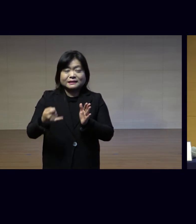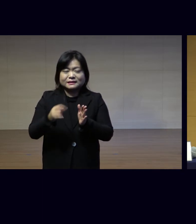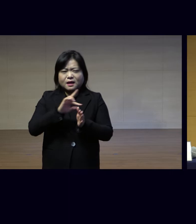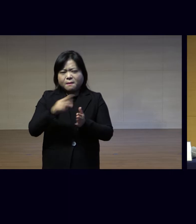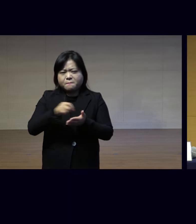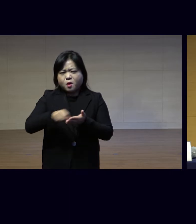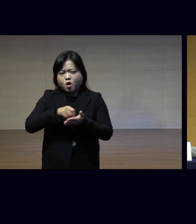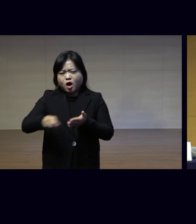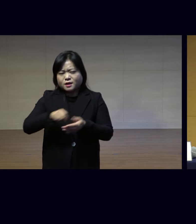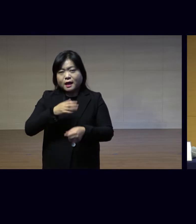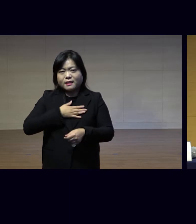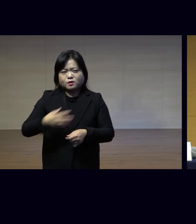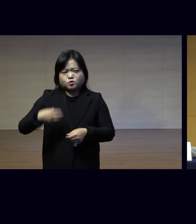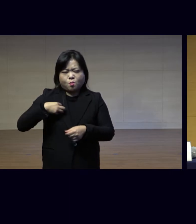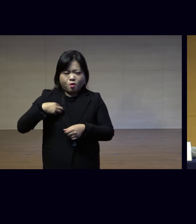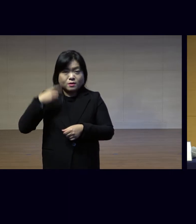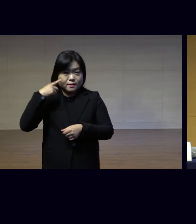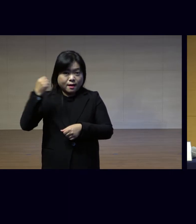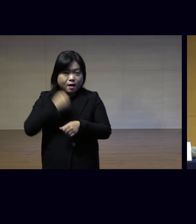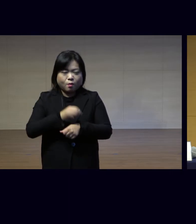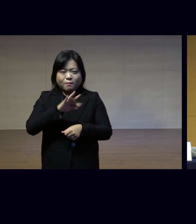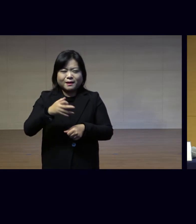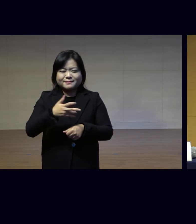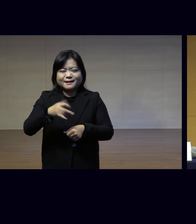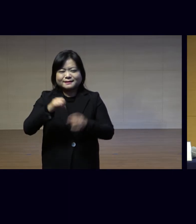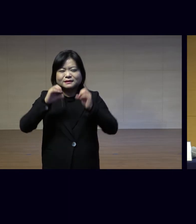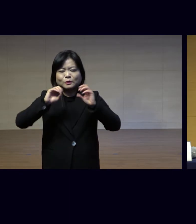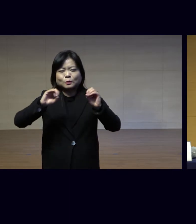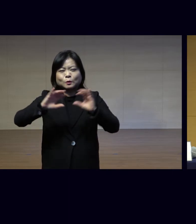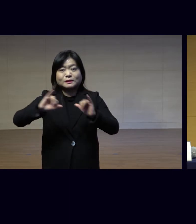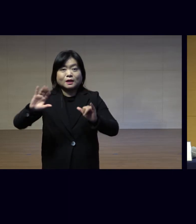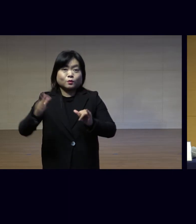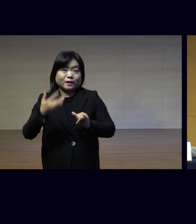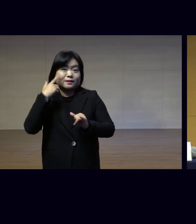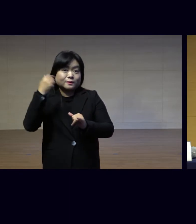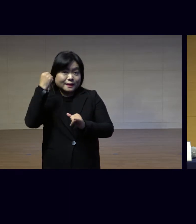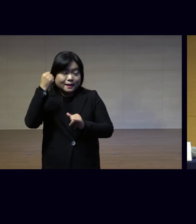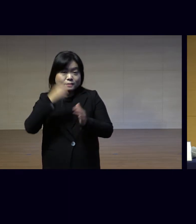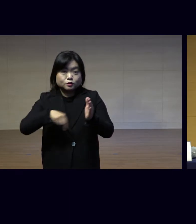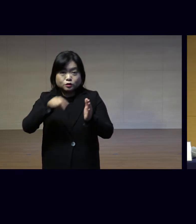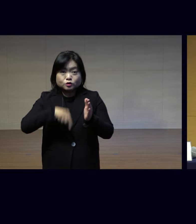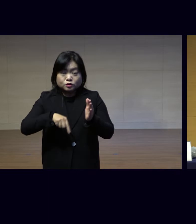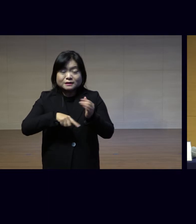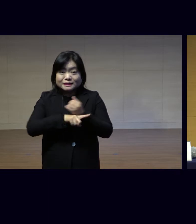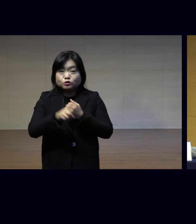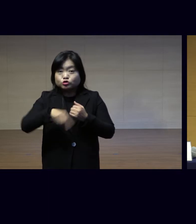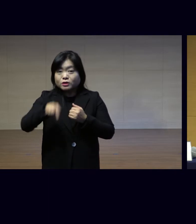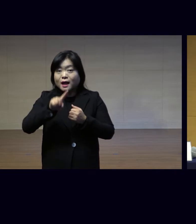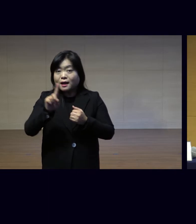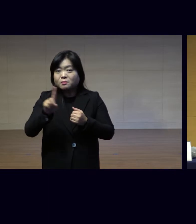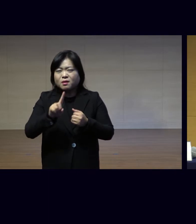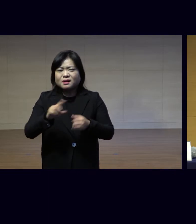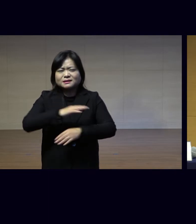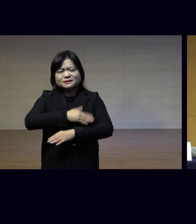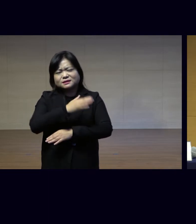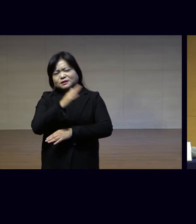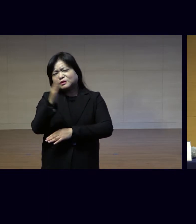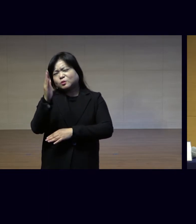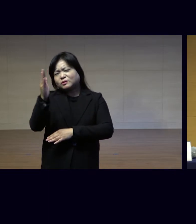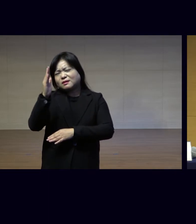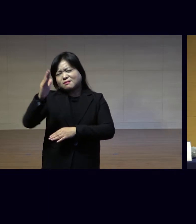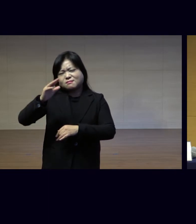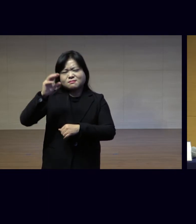소명이라고 생각하고 나는 발자크 전도사가 되겠다고 생각하는 이유 중에 하나는 소위 말하는 스토리텔링의